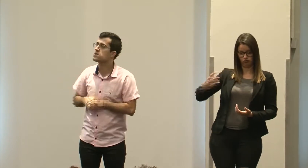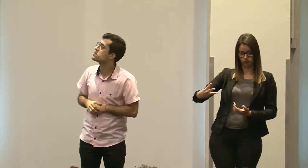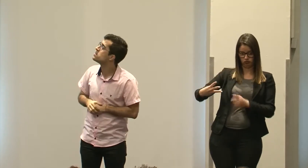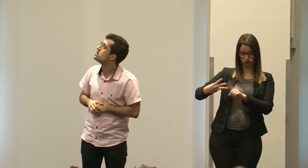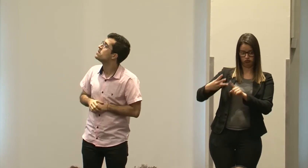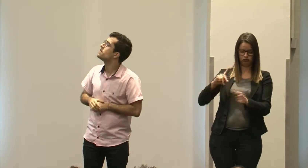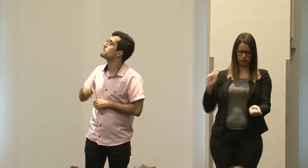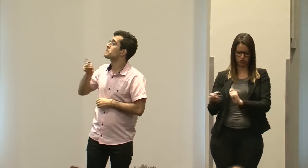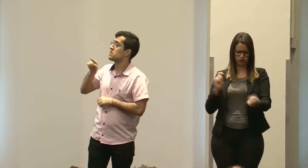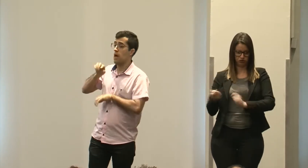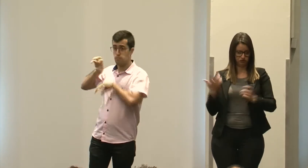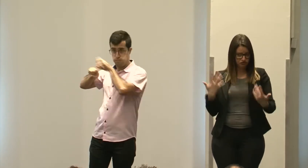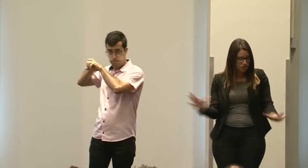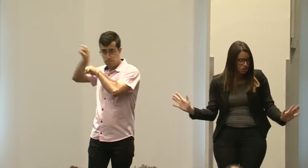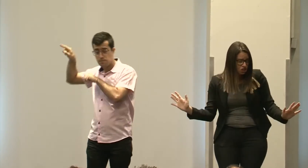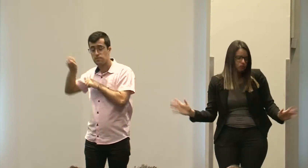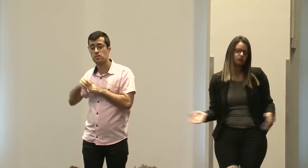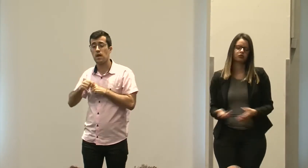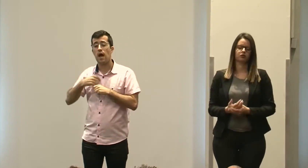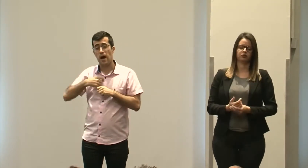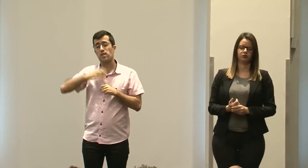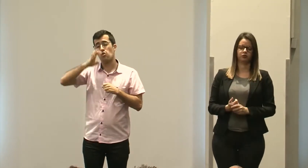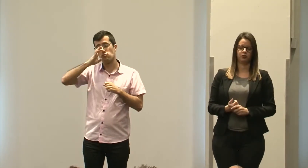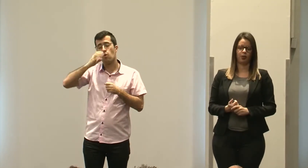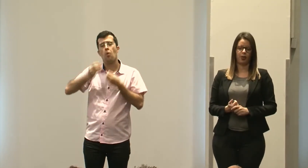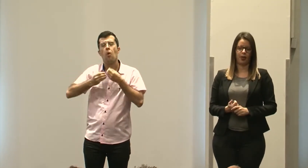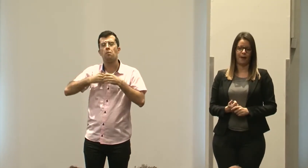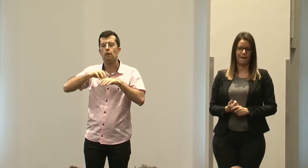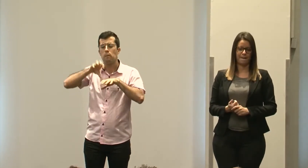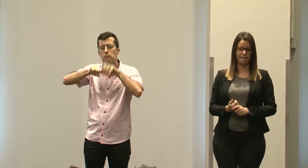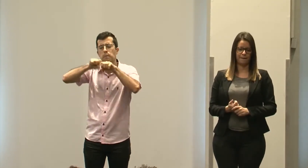No Dicionário Nacional de Língua de Sinais, versão 3.